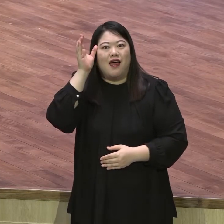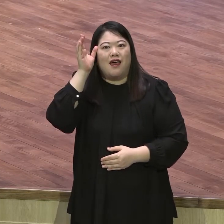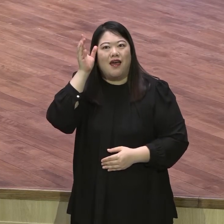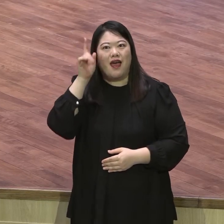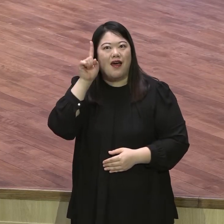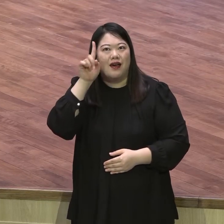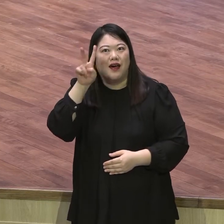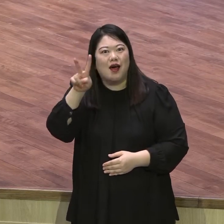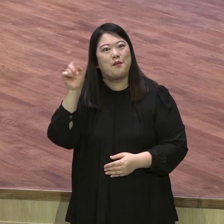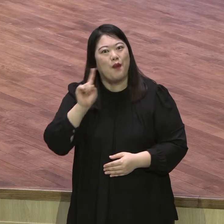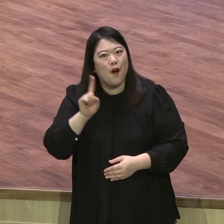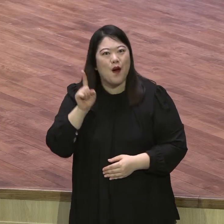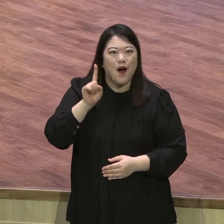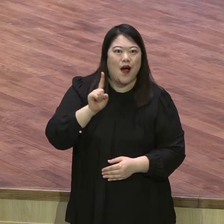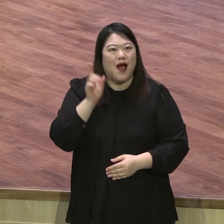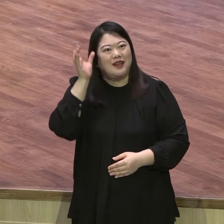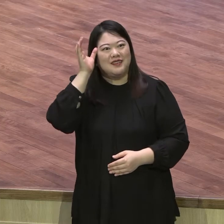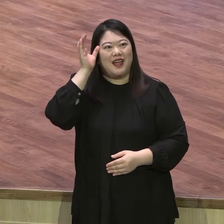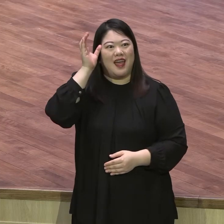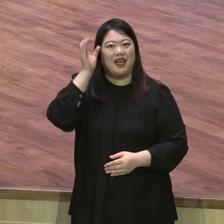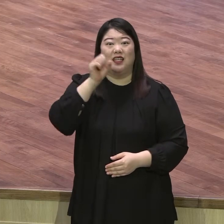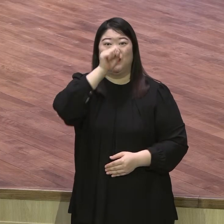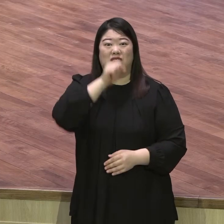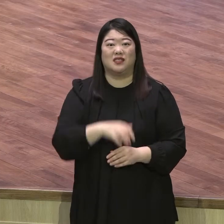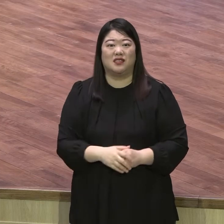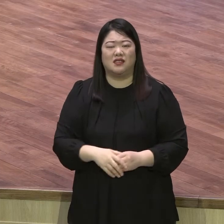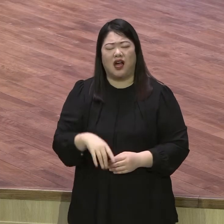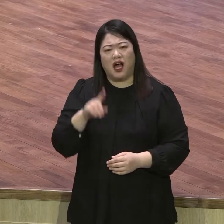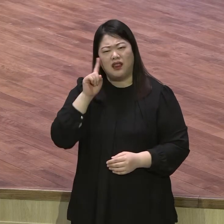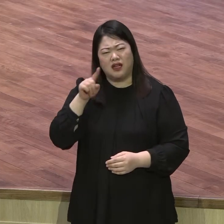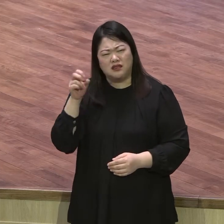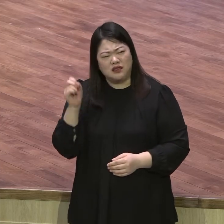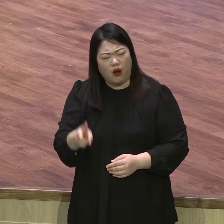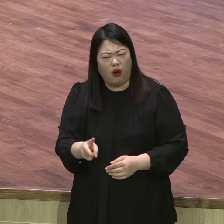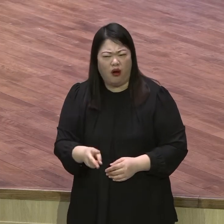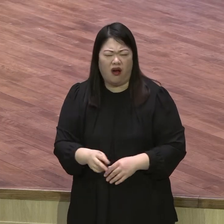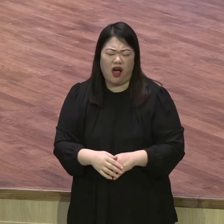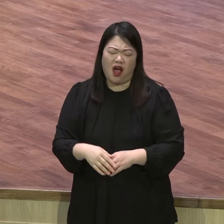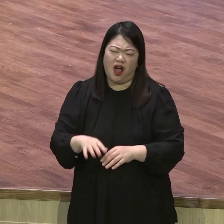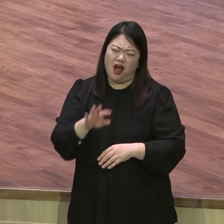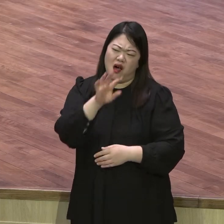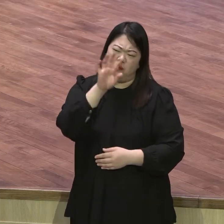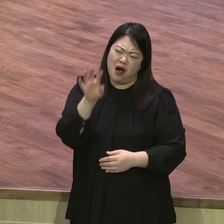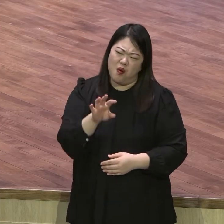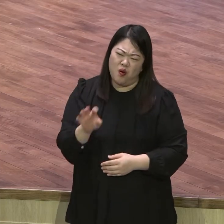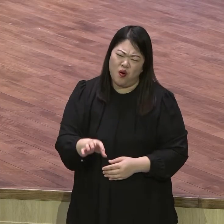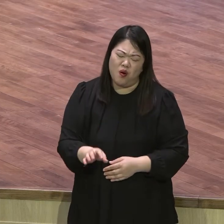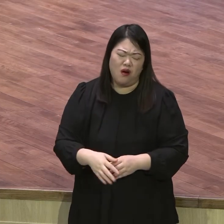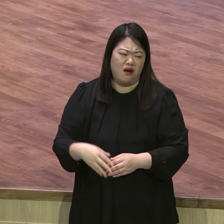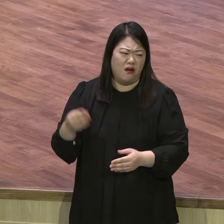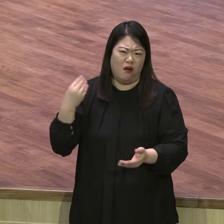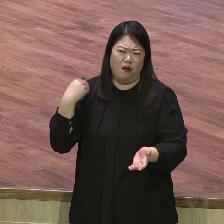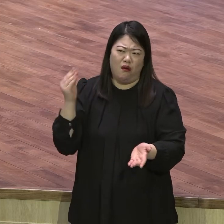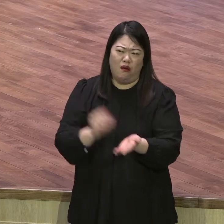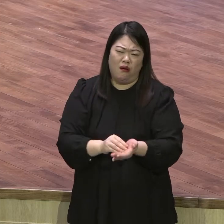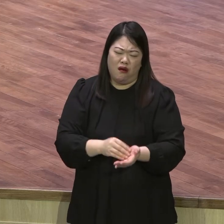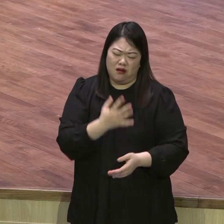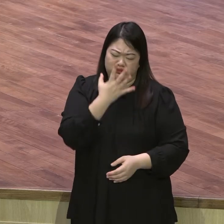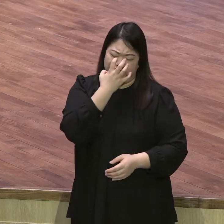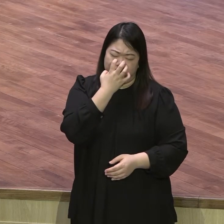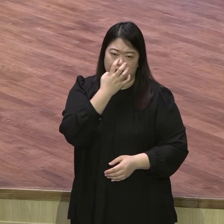영적 흥분 속에 살아가야 돼. 아이고 지루해, 아이고 답답해, 나는 뭐냐?